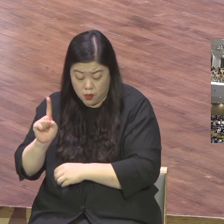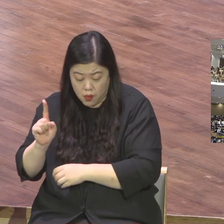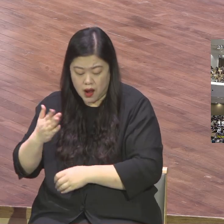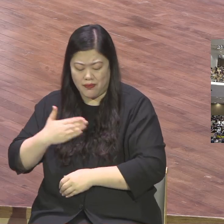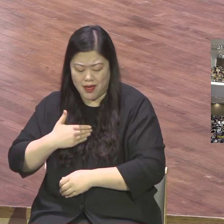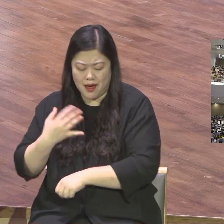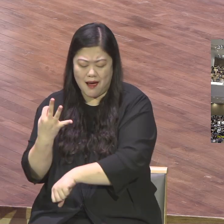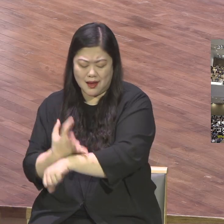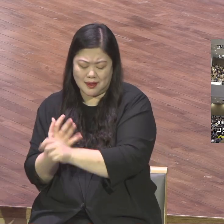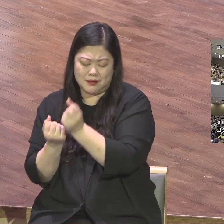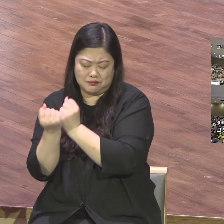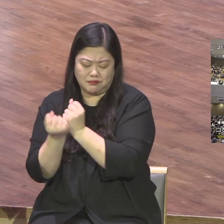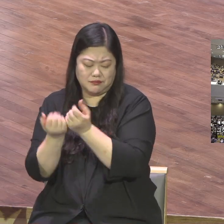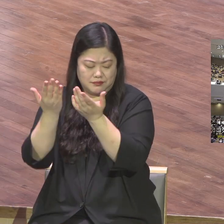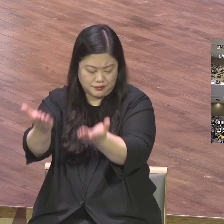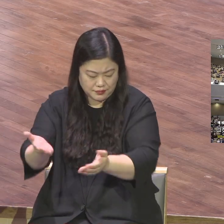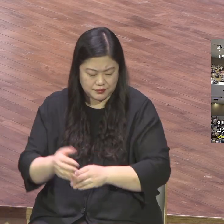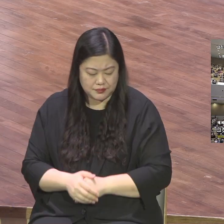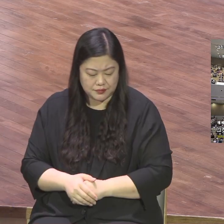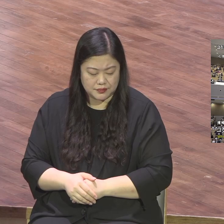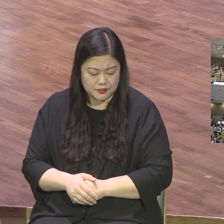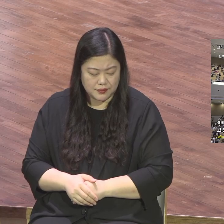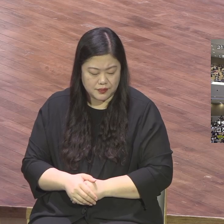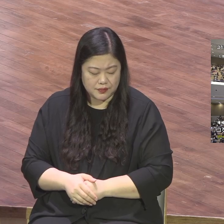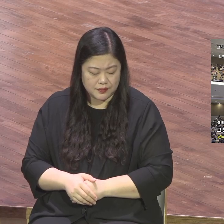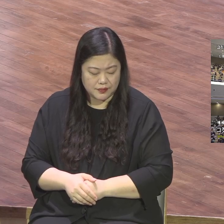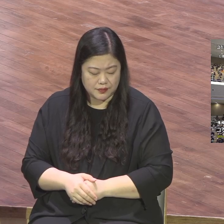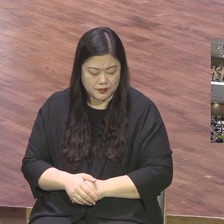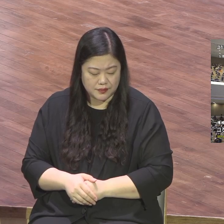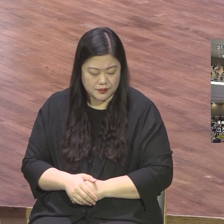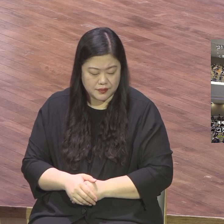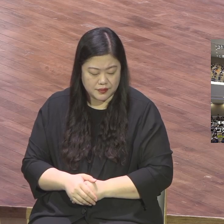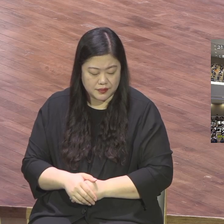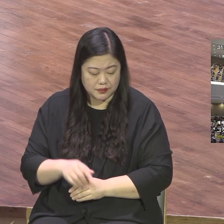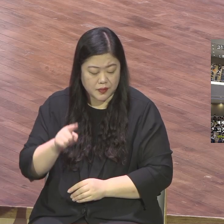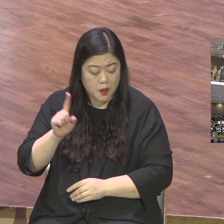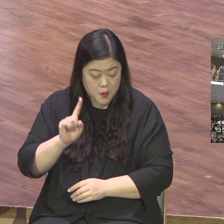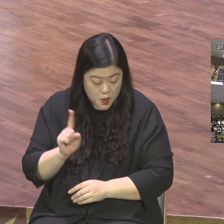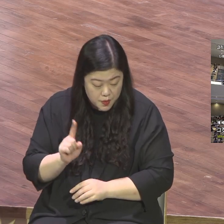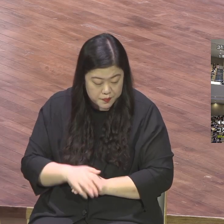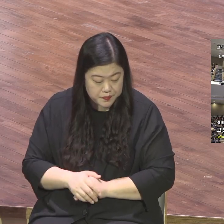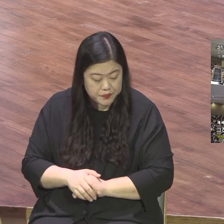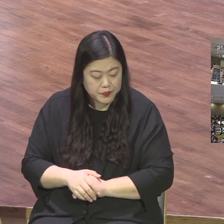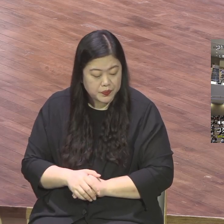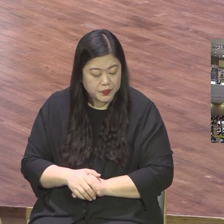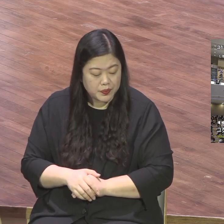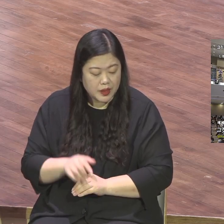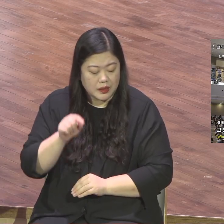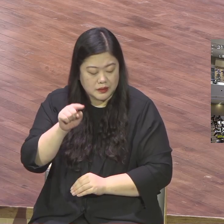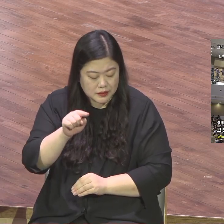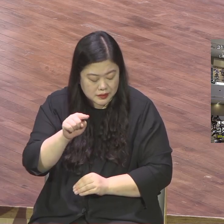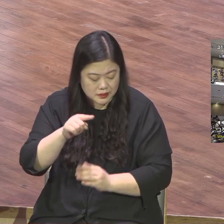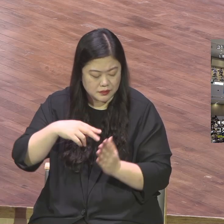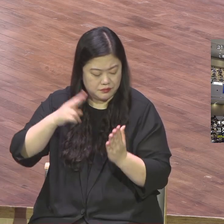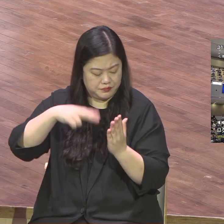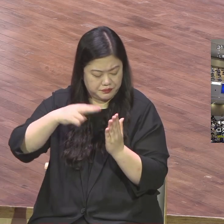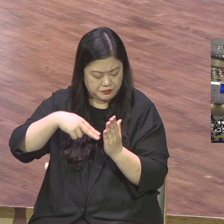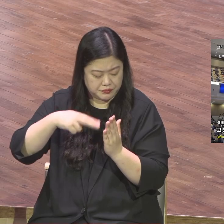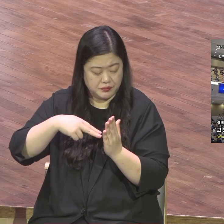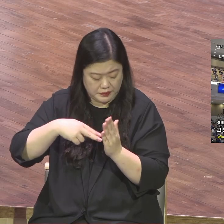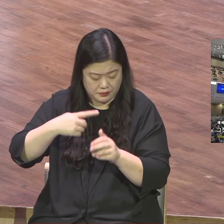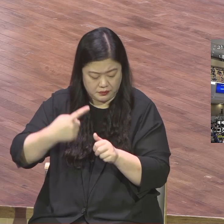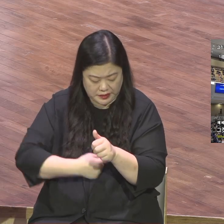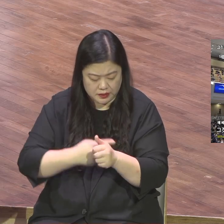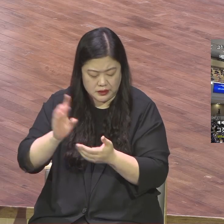먼저 간단히 기록함과 같으니 그것을 깨달으면 그것을 읽으면 내가 그리스도의 비밀을 깨달은 것을